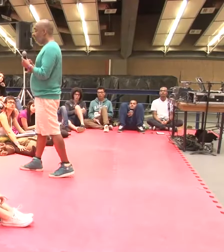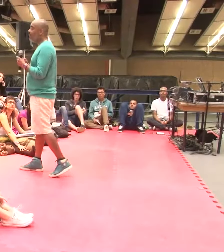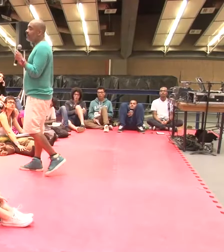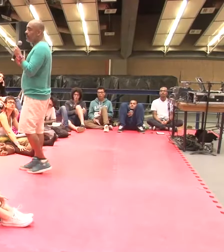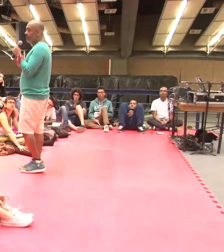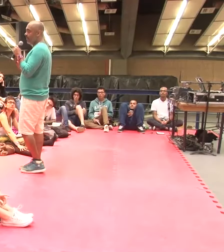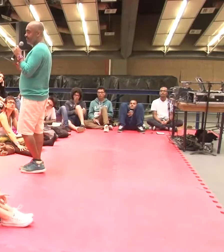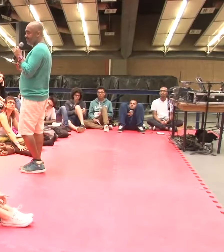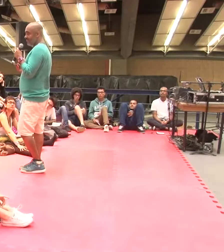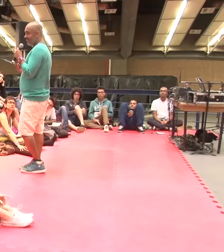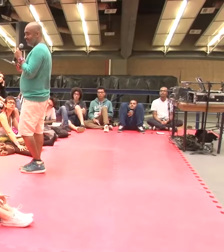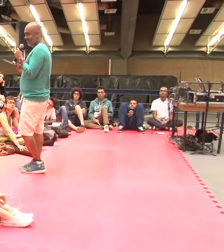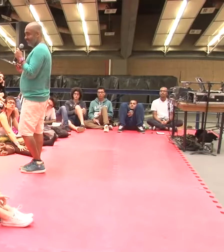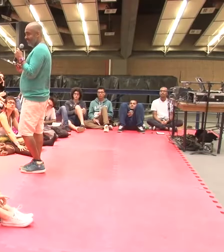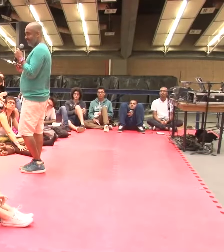E viu-se nua.